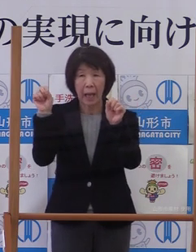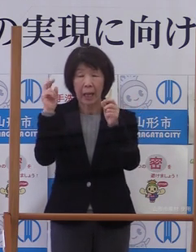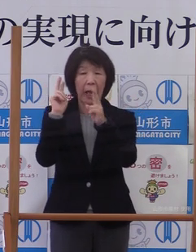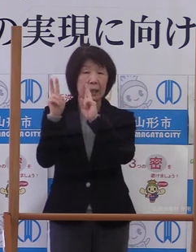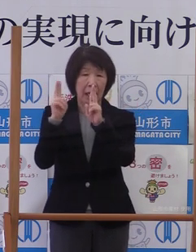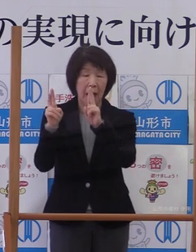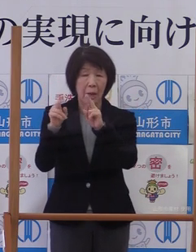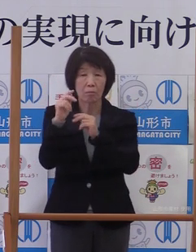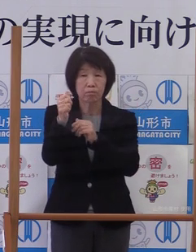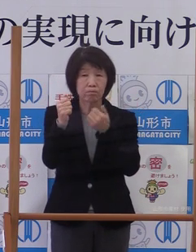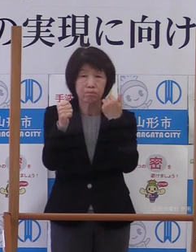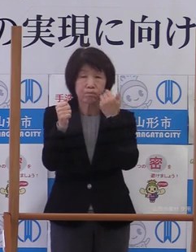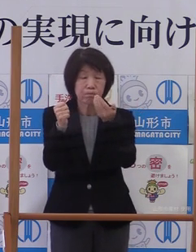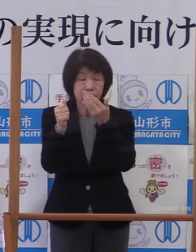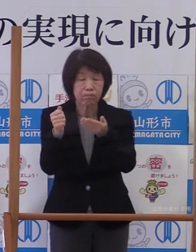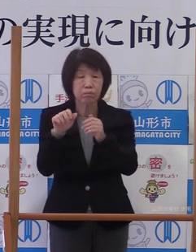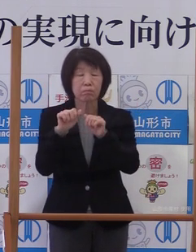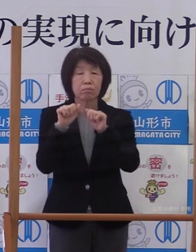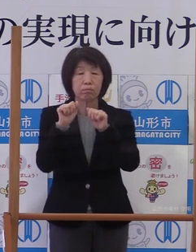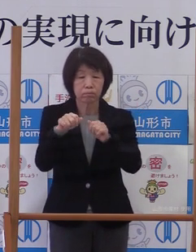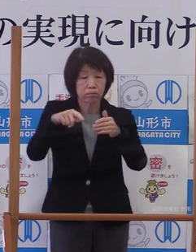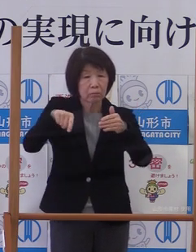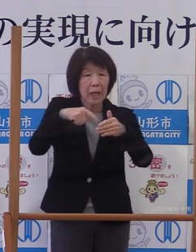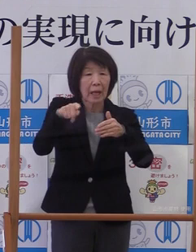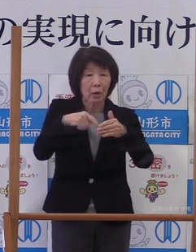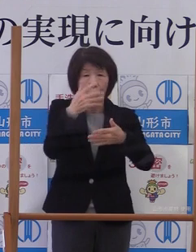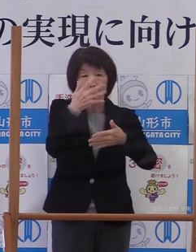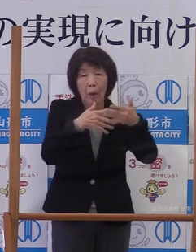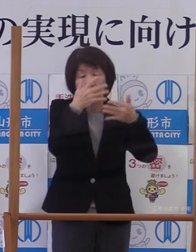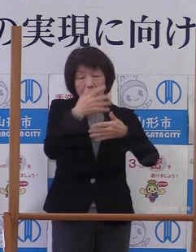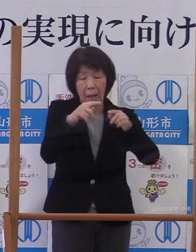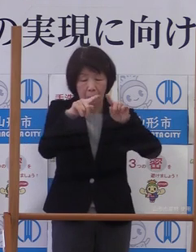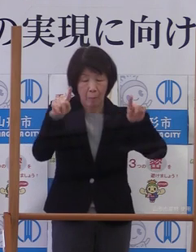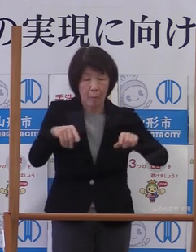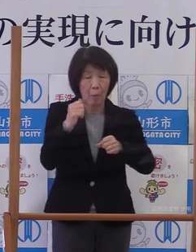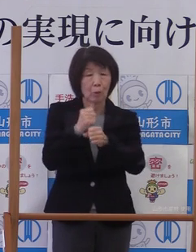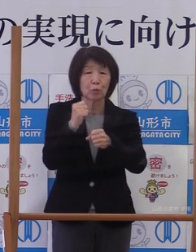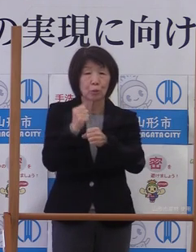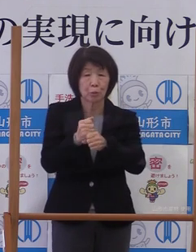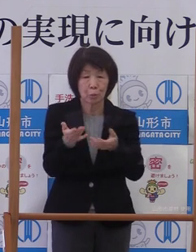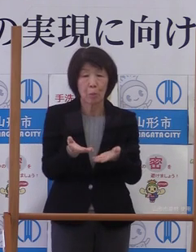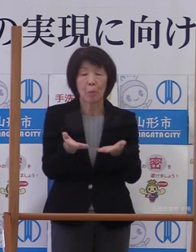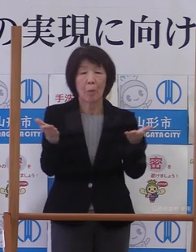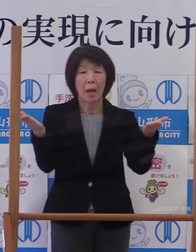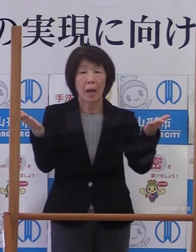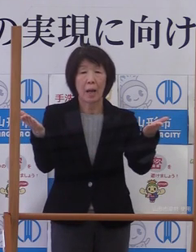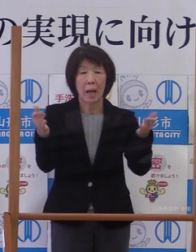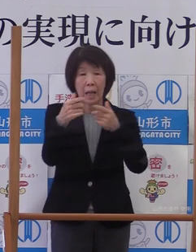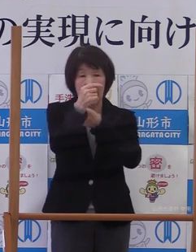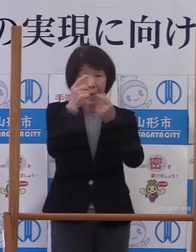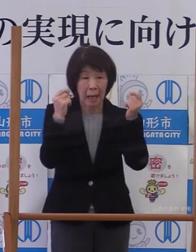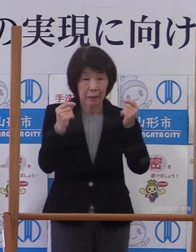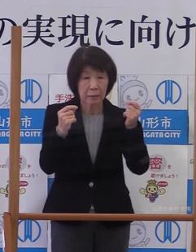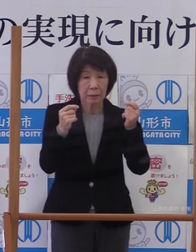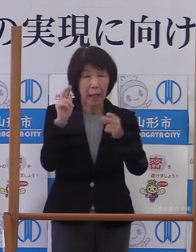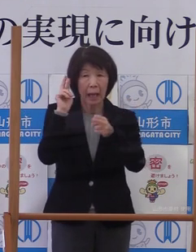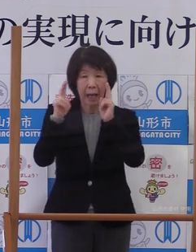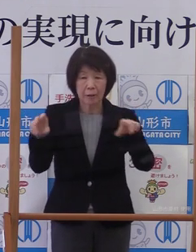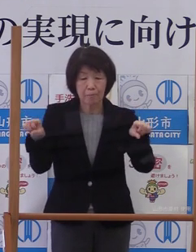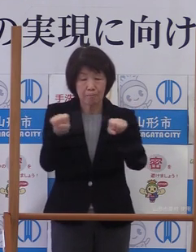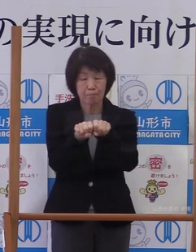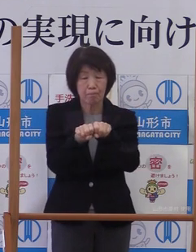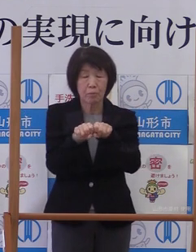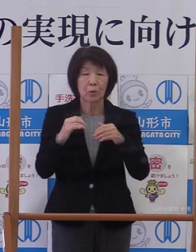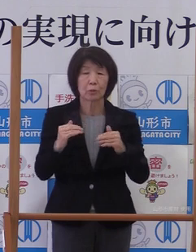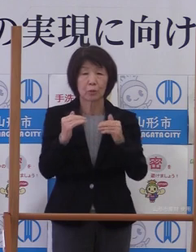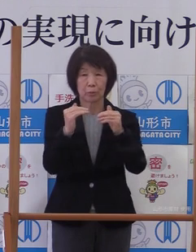するインタビューなどを実施し、その内容を動画やパンフレット等に掲載することにより、大学生と市内企業とのマッチングを促